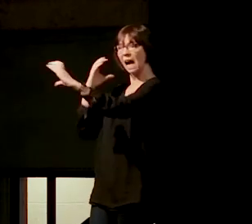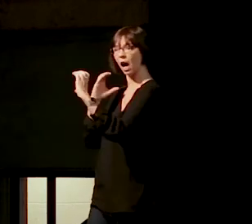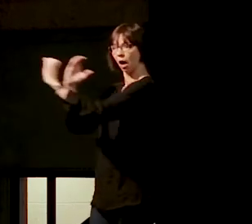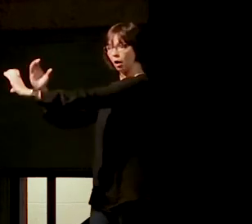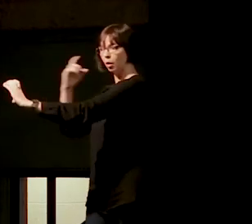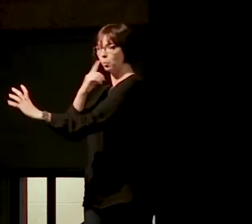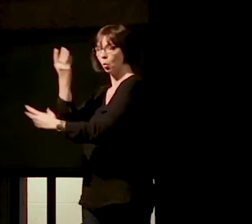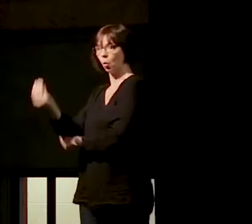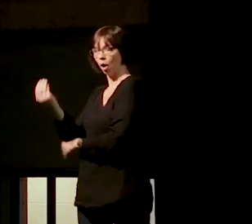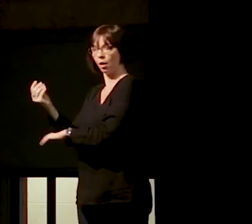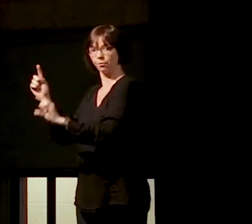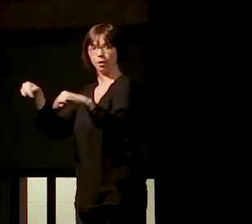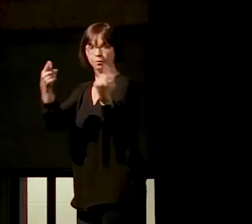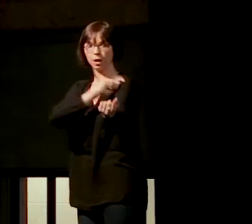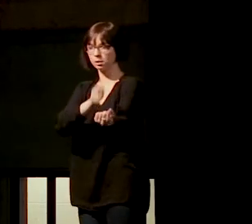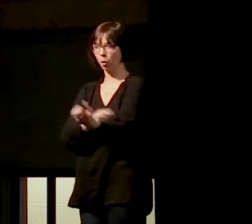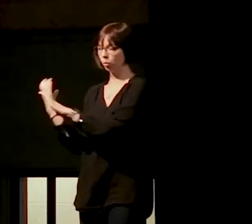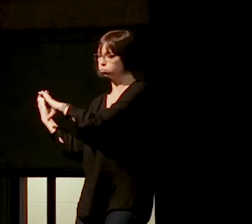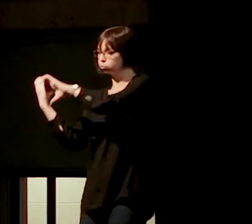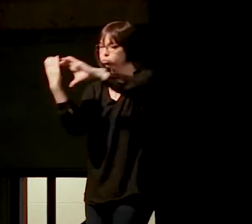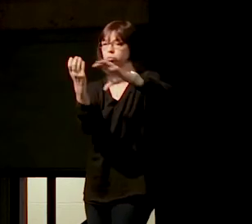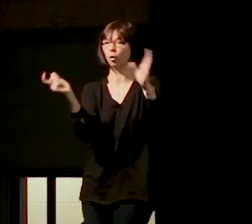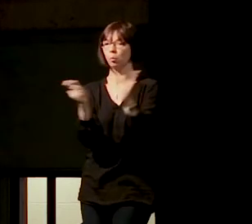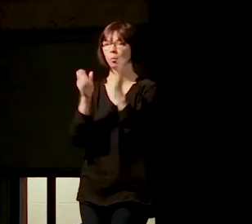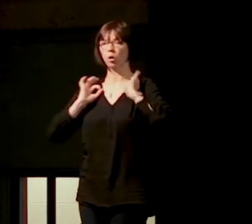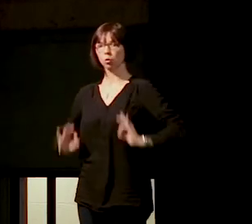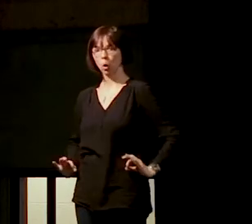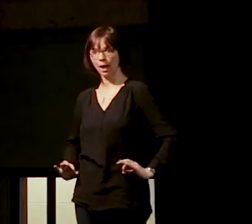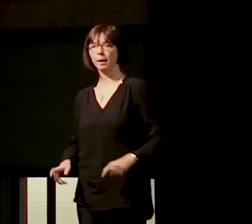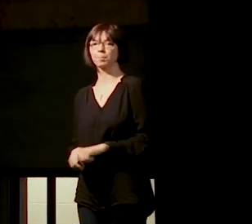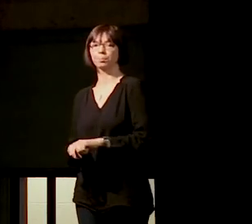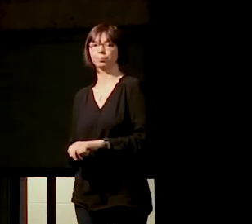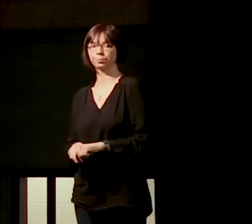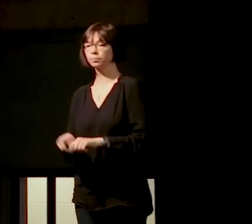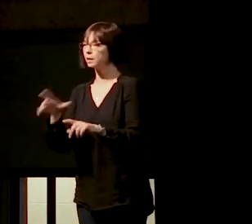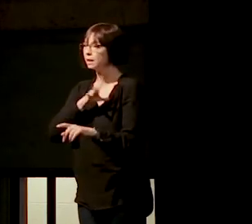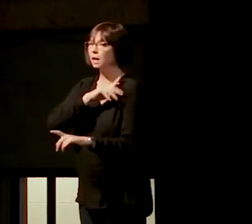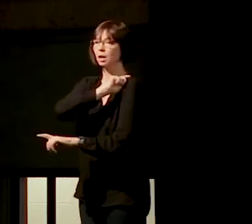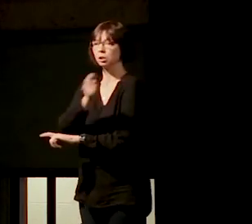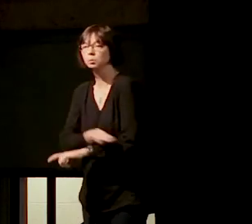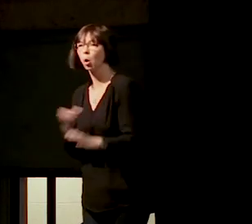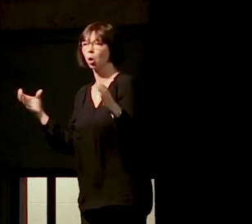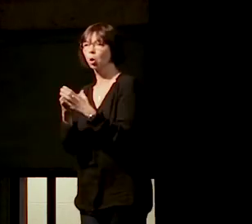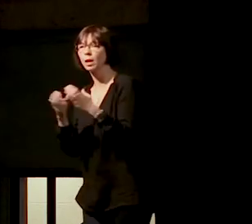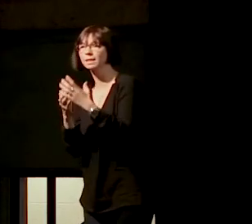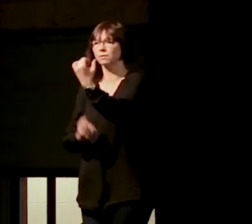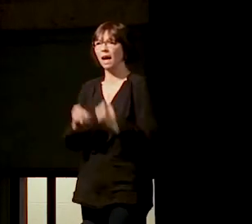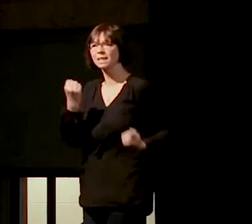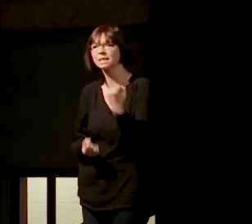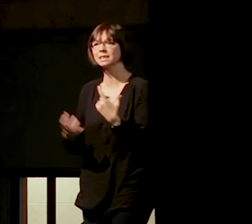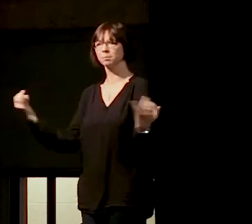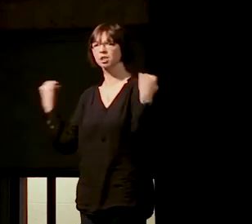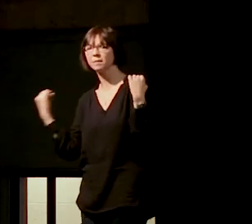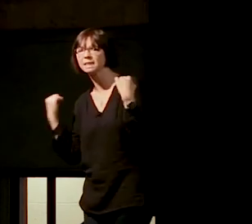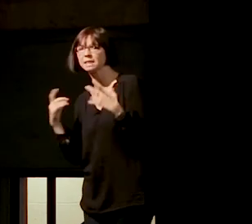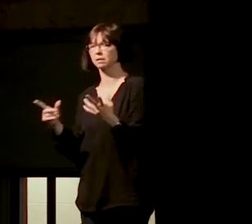que nos enfants aillent faire du sport pendant le temps scolaire et s'initie à des disciplines, des sports collectifs, l'athlétisme, la gymnastique. Nous avons